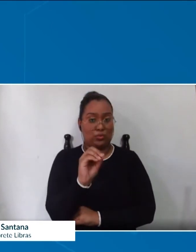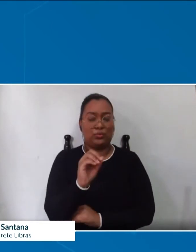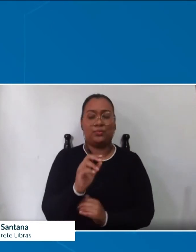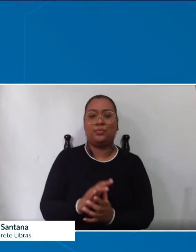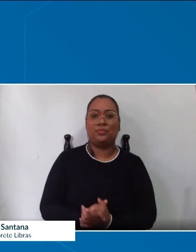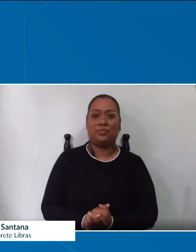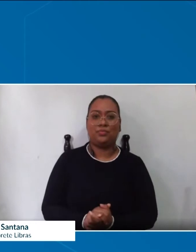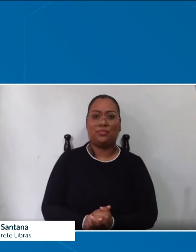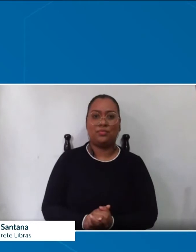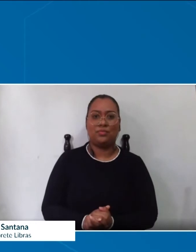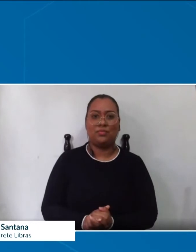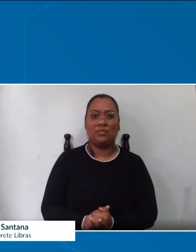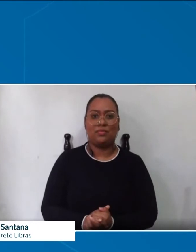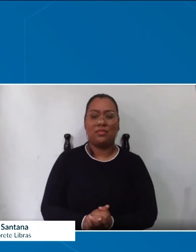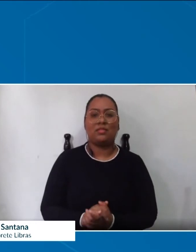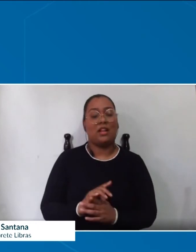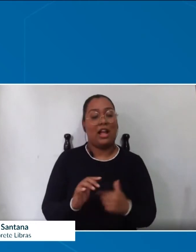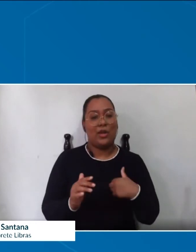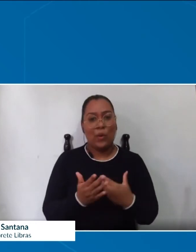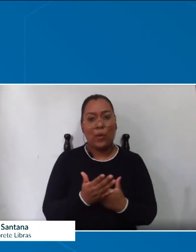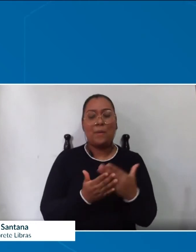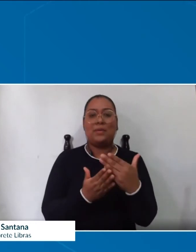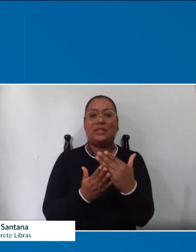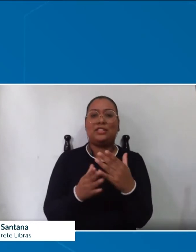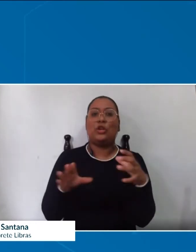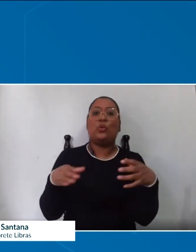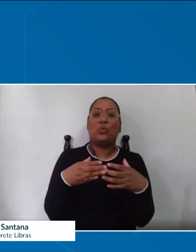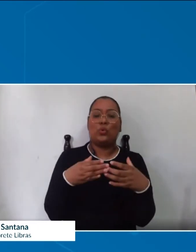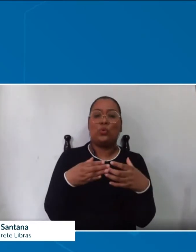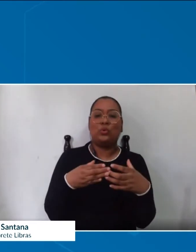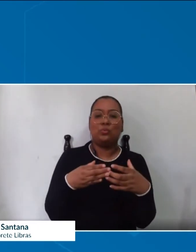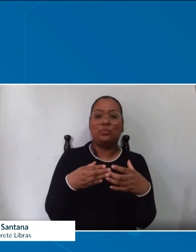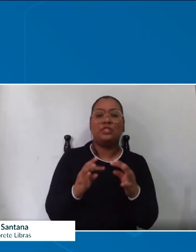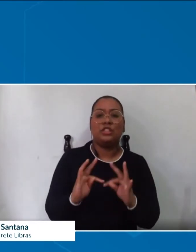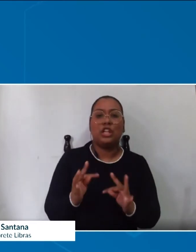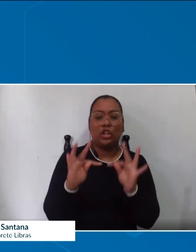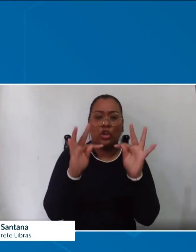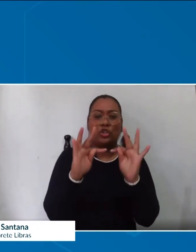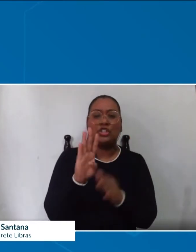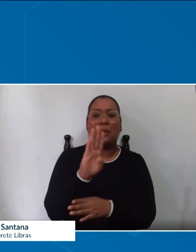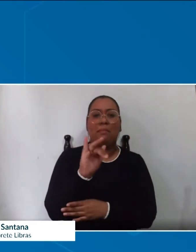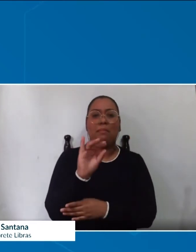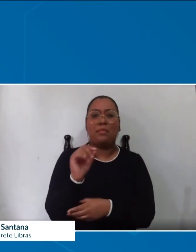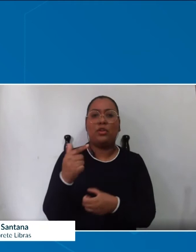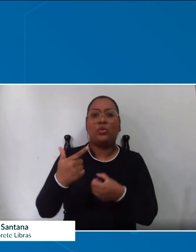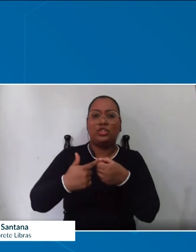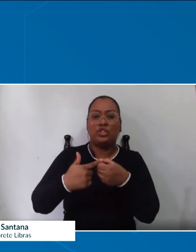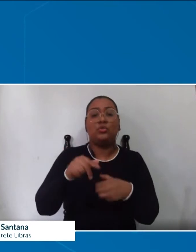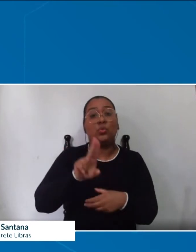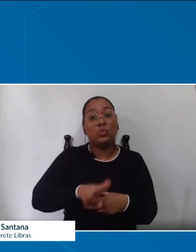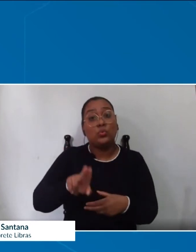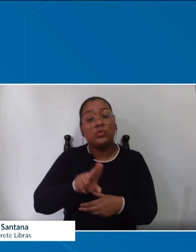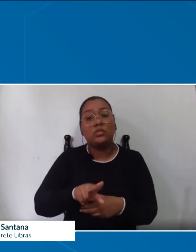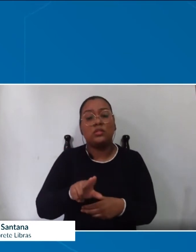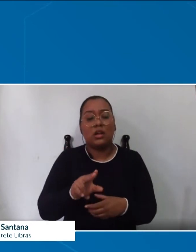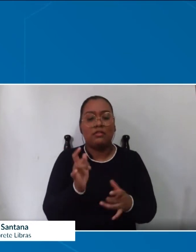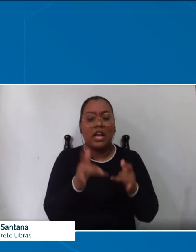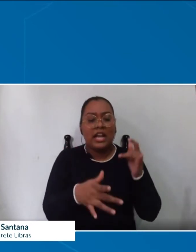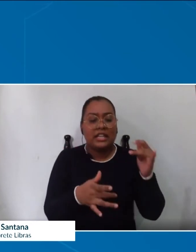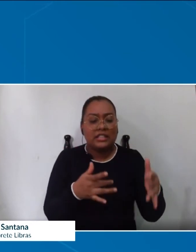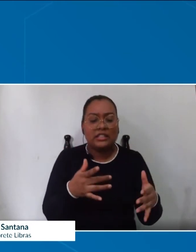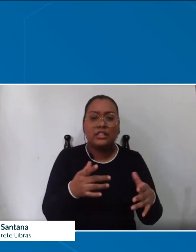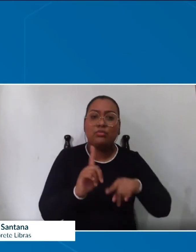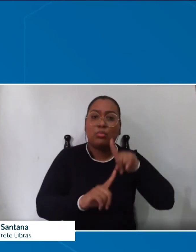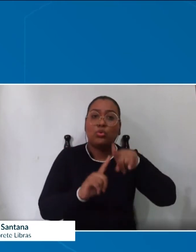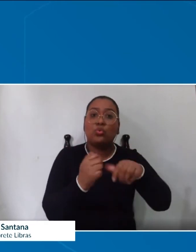daí, que eu comecei também na Rede Brasileira de Tecnologia de Biodiesel a utilização de resíduos ou dos